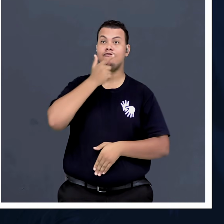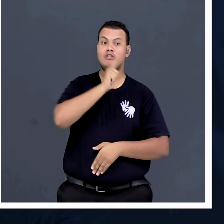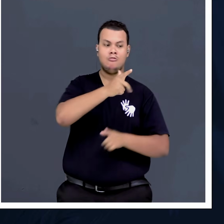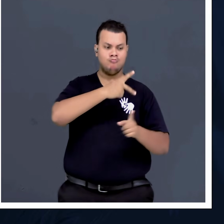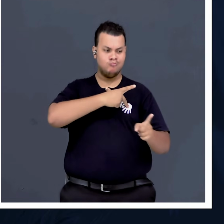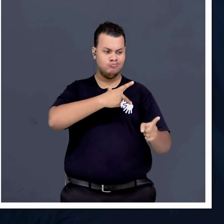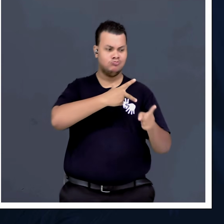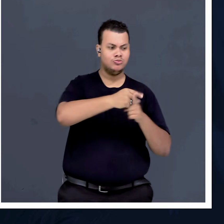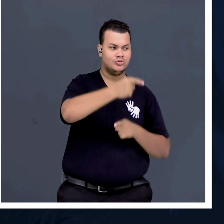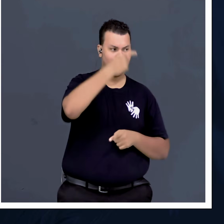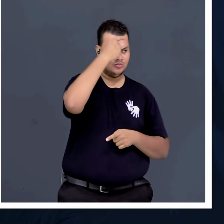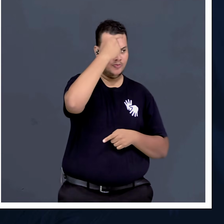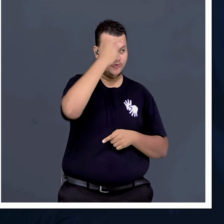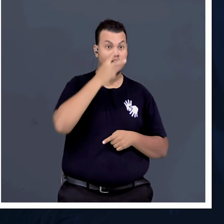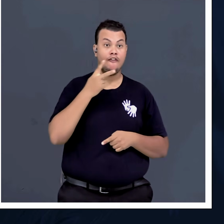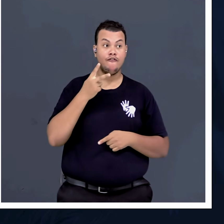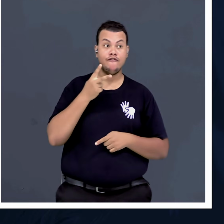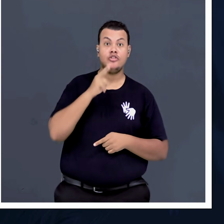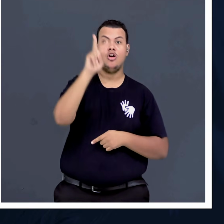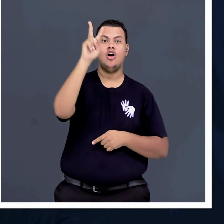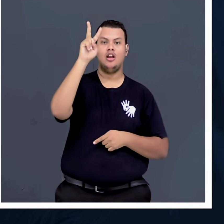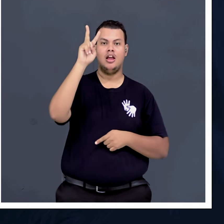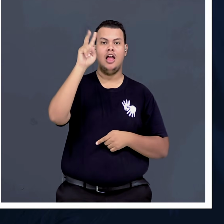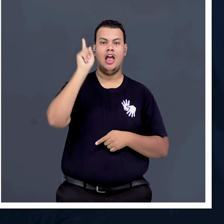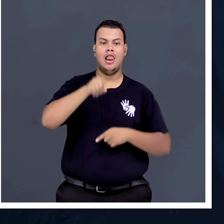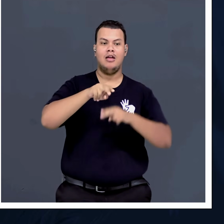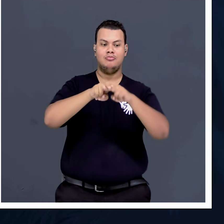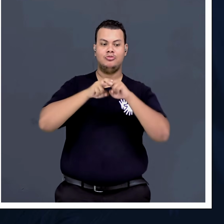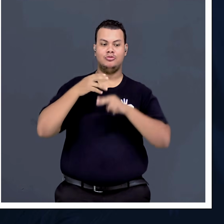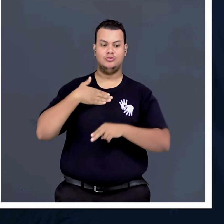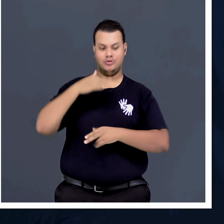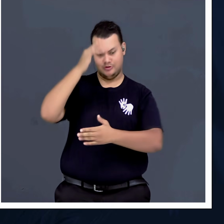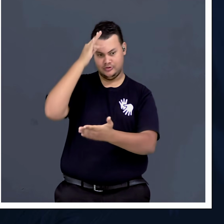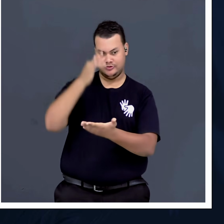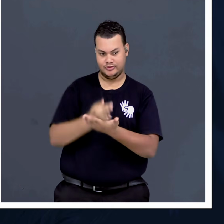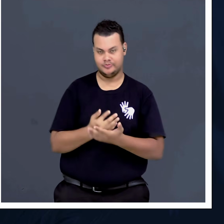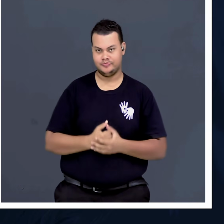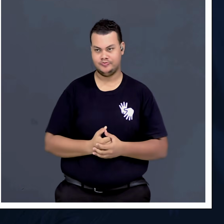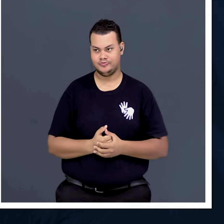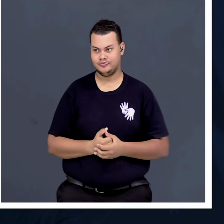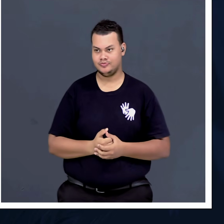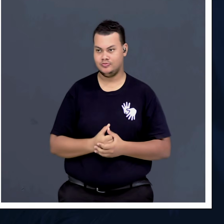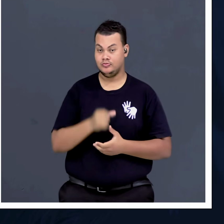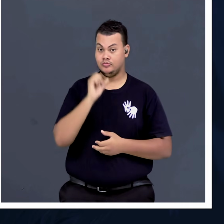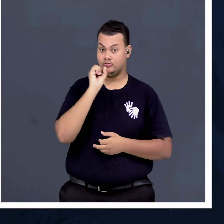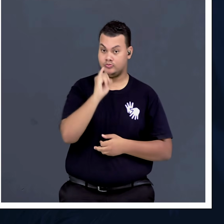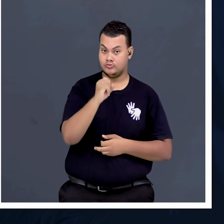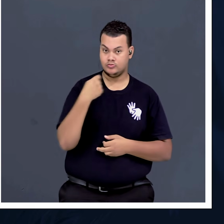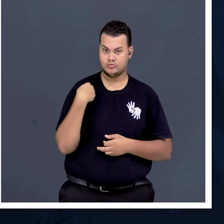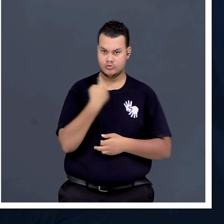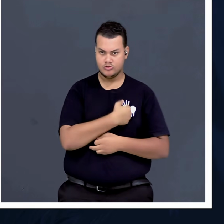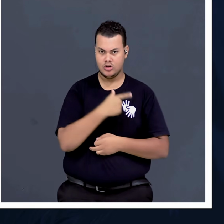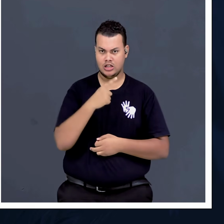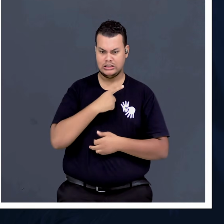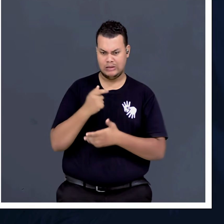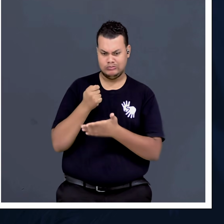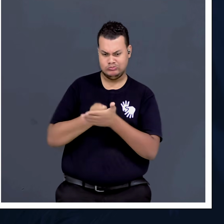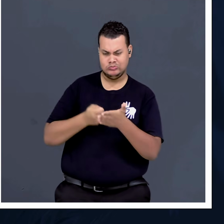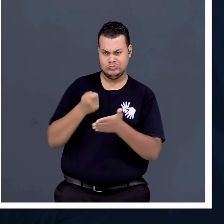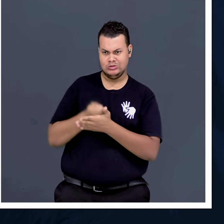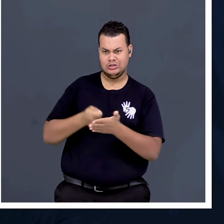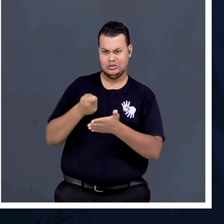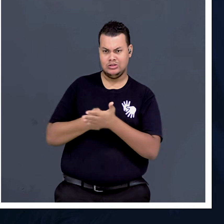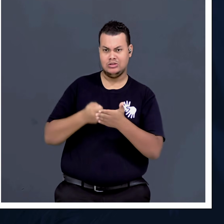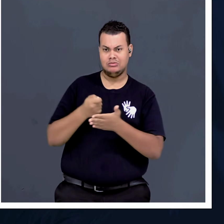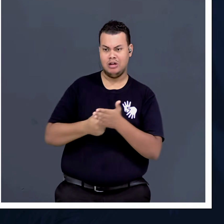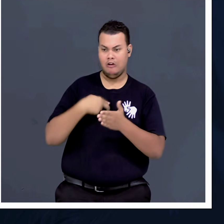inimigo. A vitória que vence o mundo é a nossa fé. Quando nós lutamos, nós não lutamos